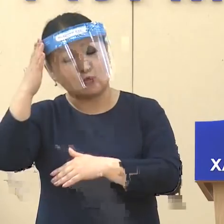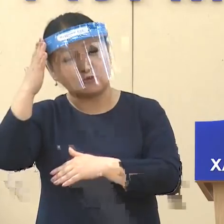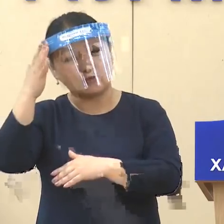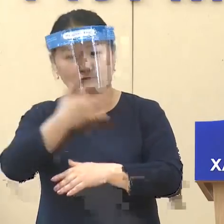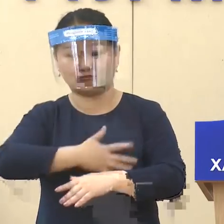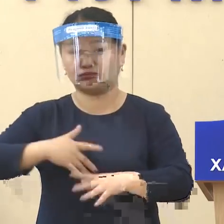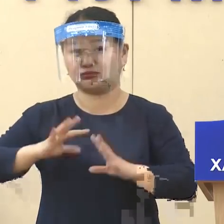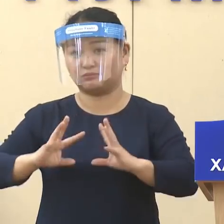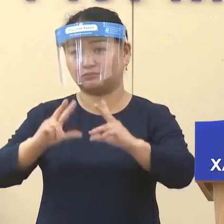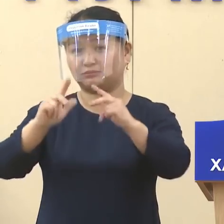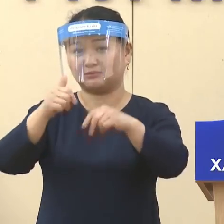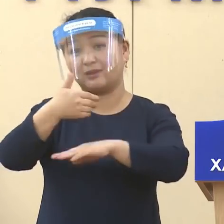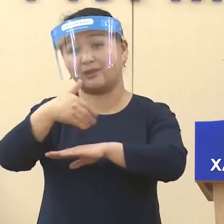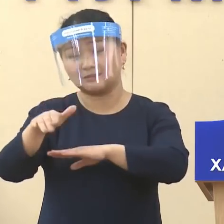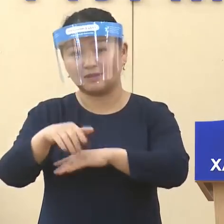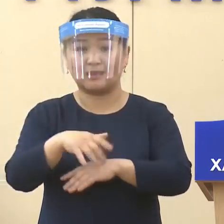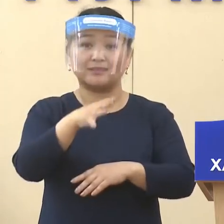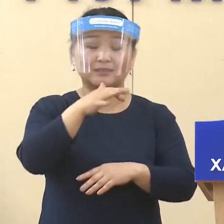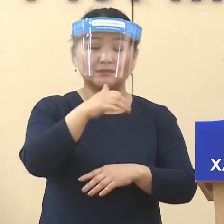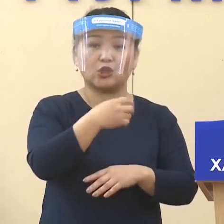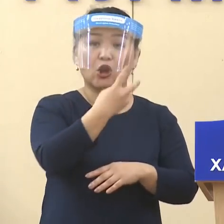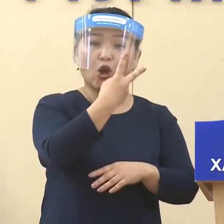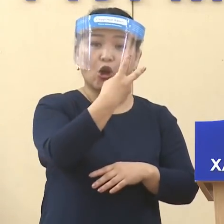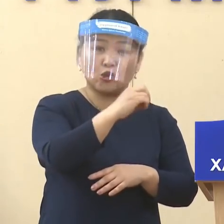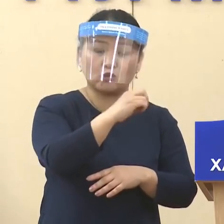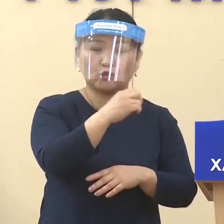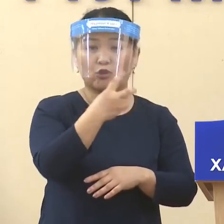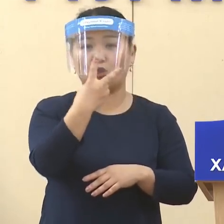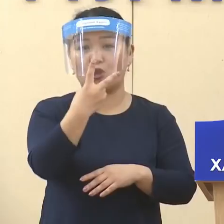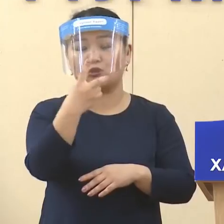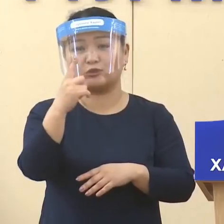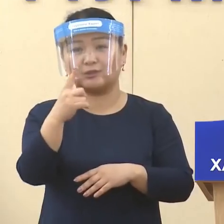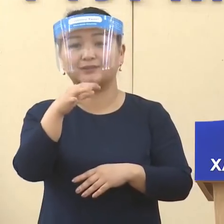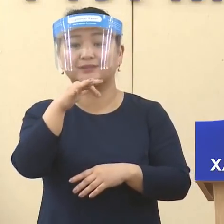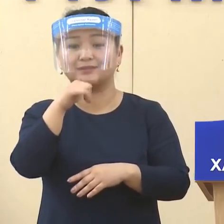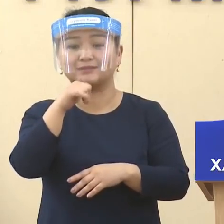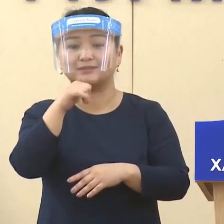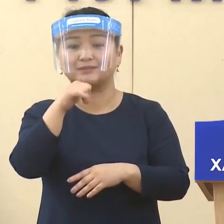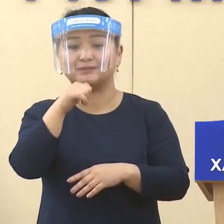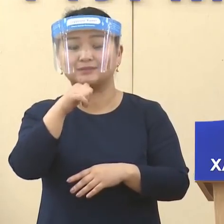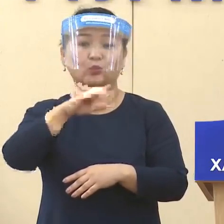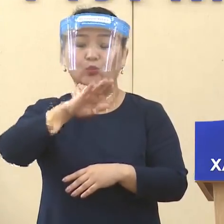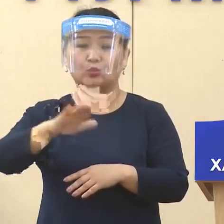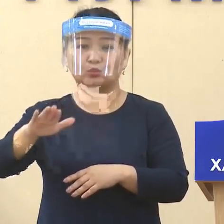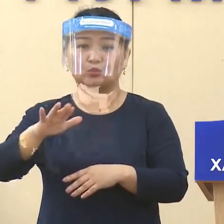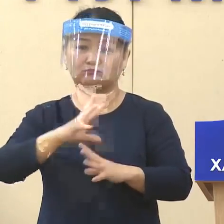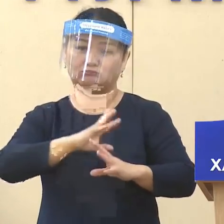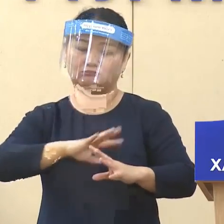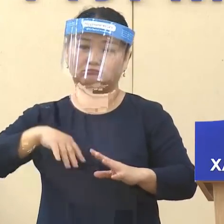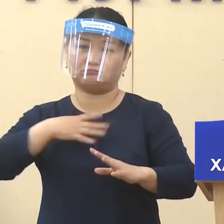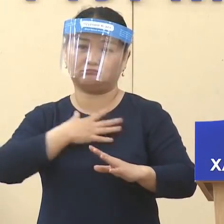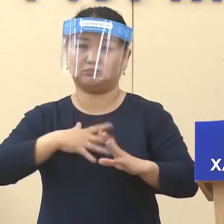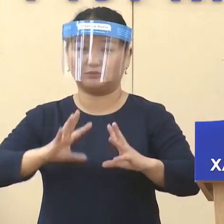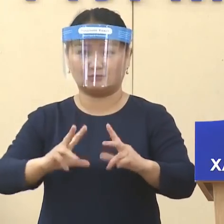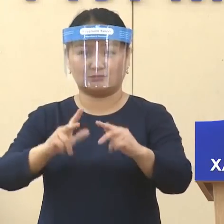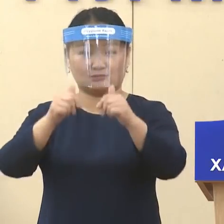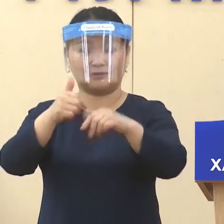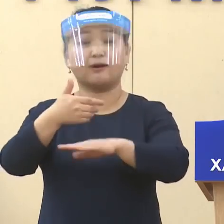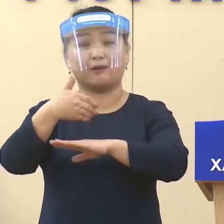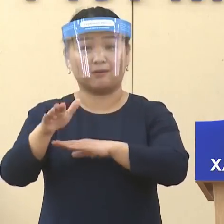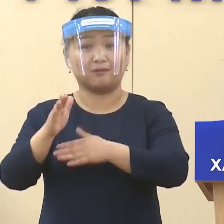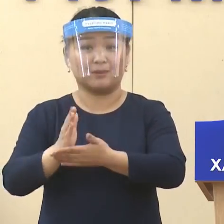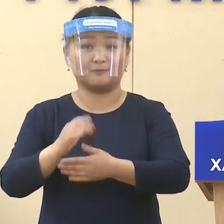За насны хувьд бол 20-21 насны оюутнууд голцоо эдгэрч гарсан. 4 оюутан эдгэрч